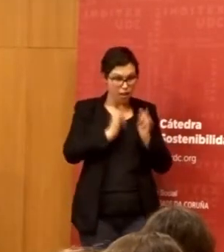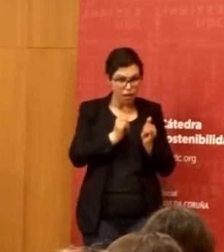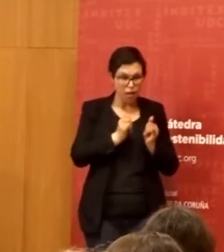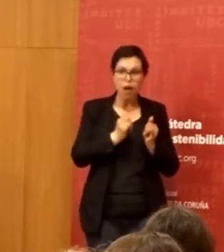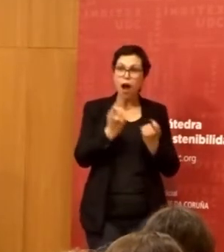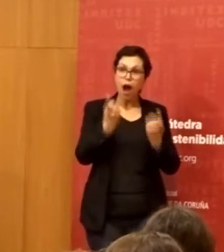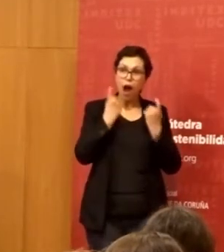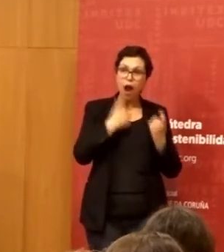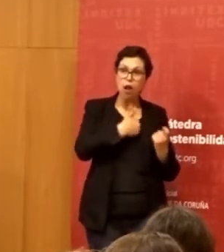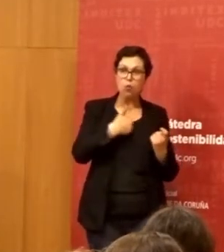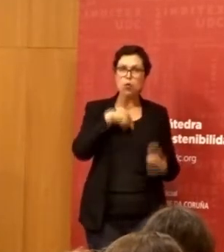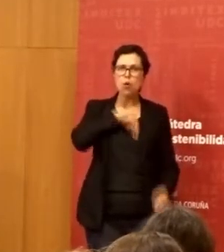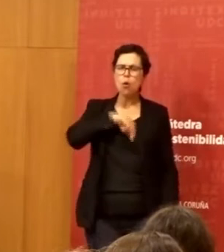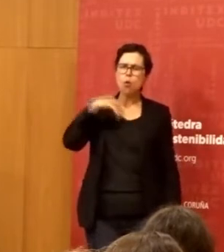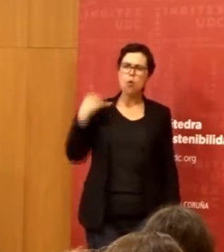es enormemente